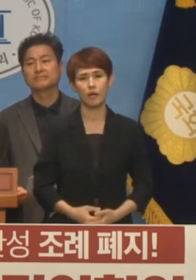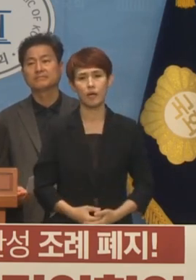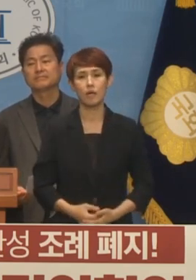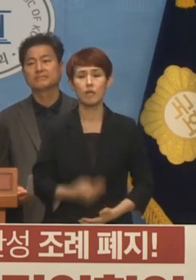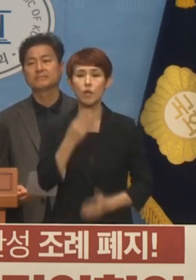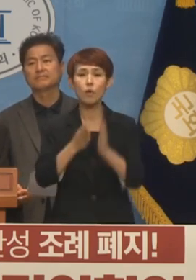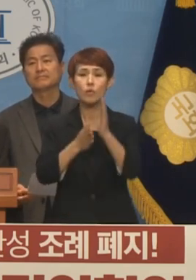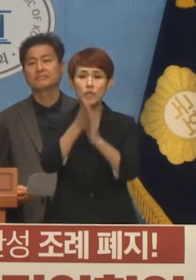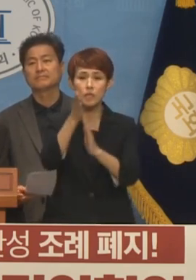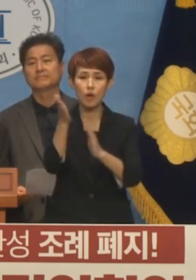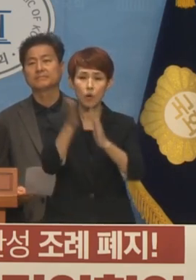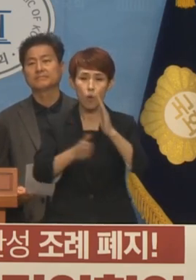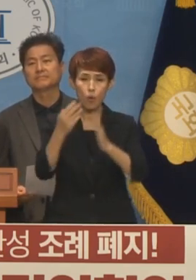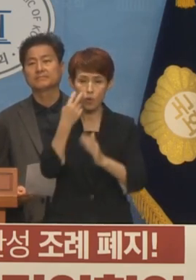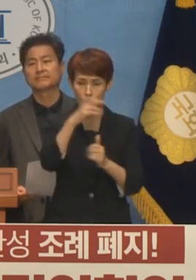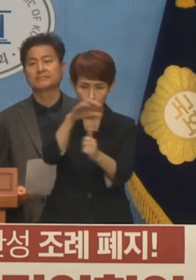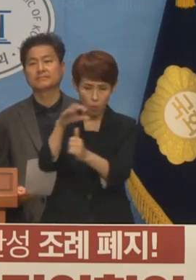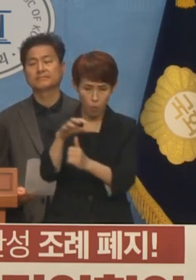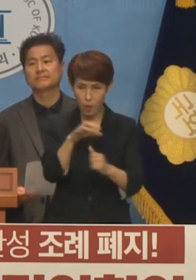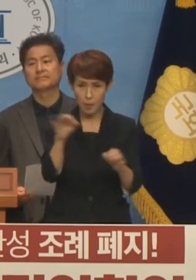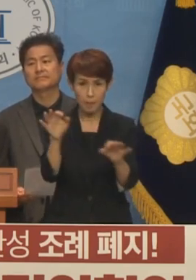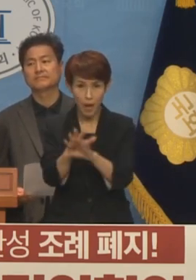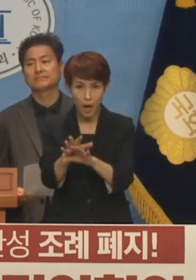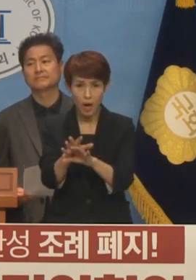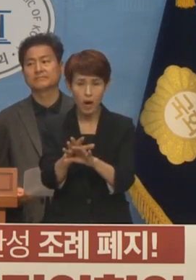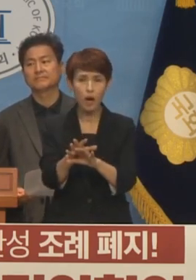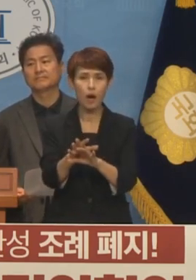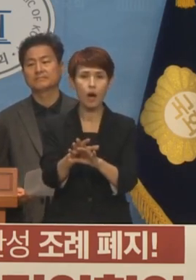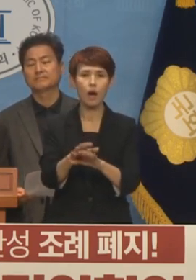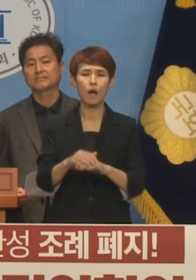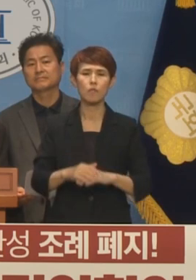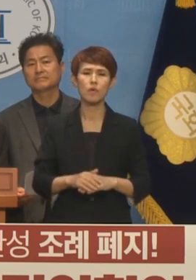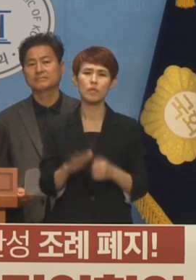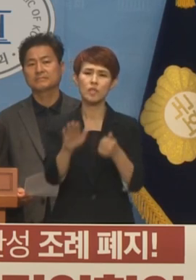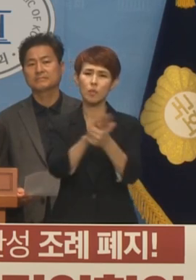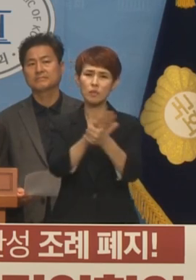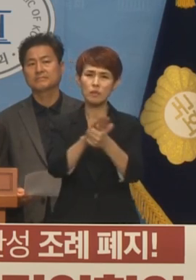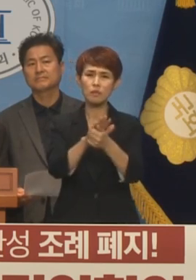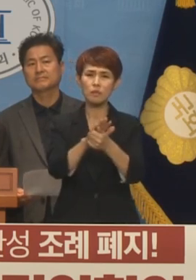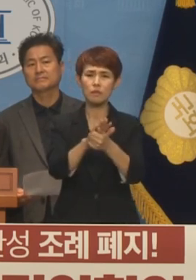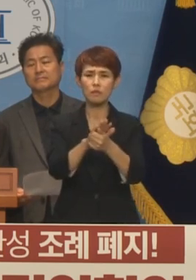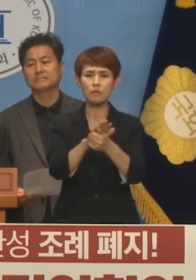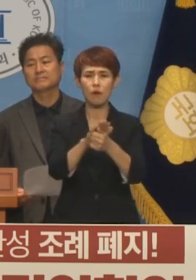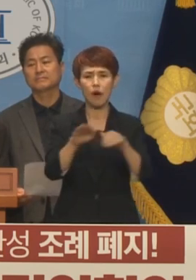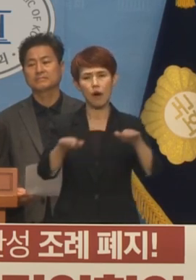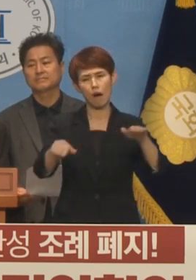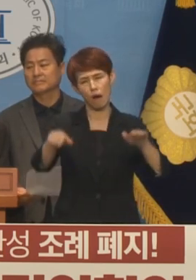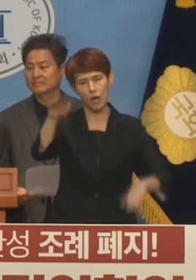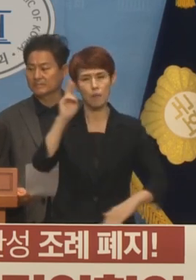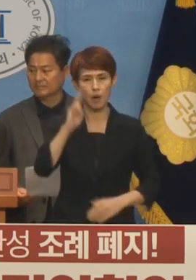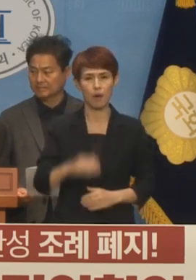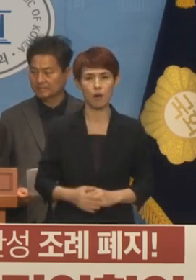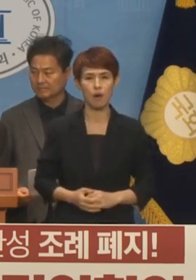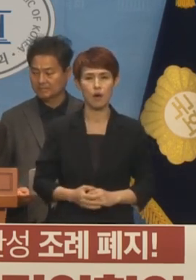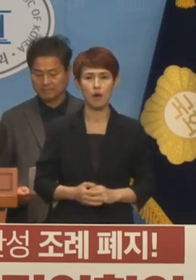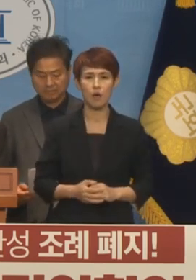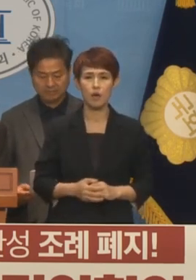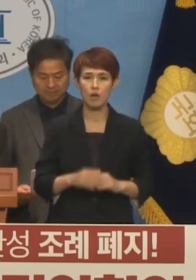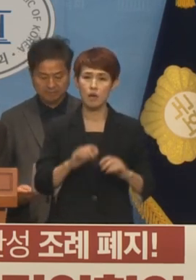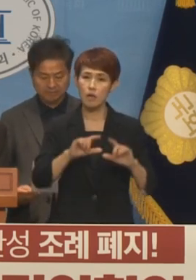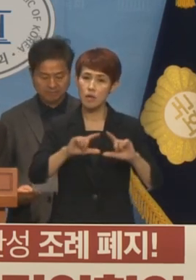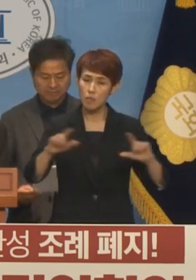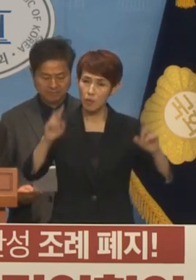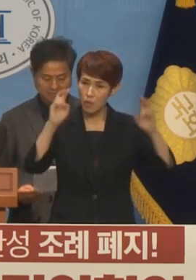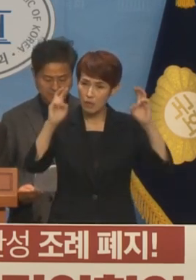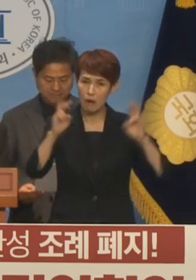서울시의 공공돌봄이 사라진다면 서비스 품질 격차는 더 커질 것이고, 민간이 기피하는 분야의